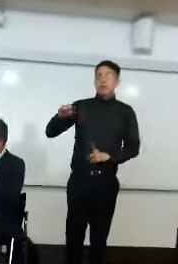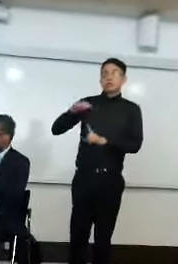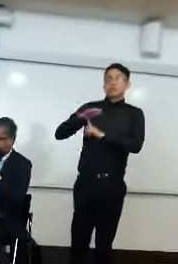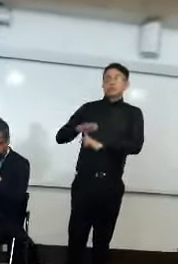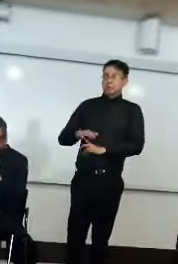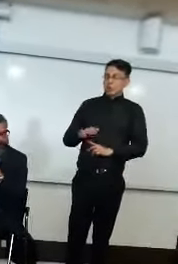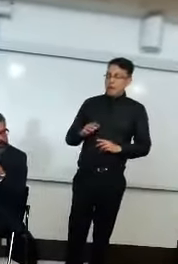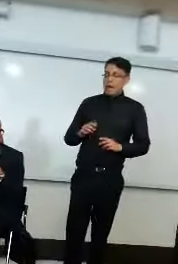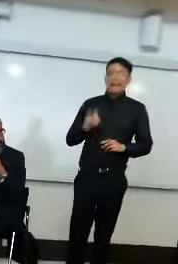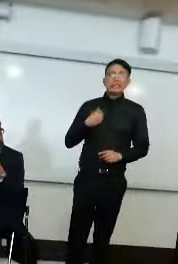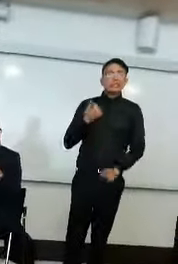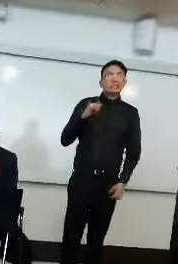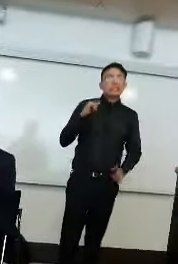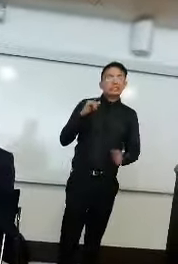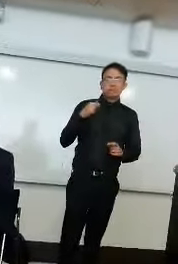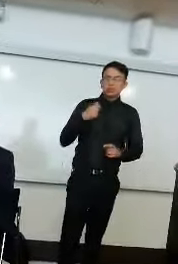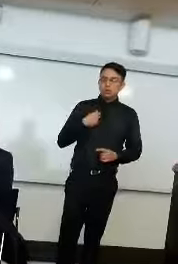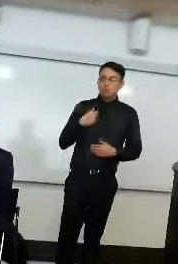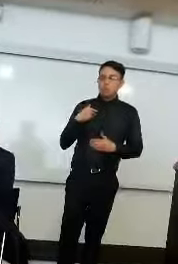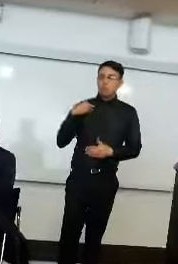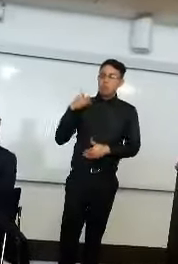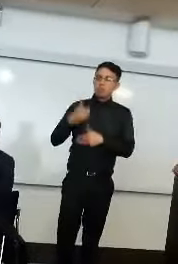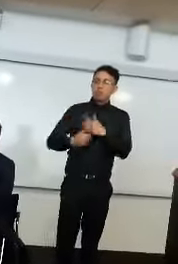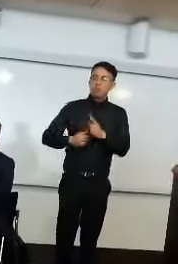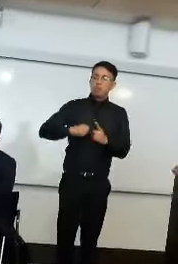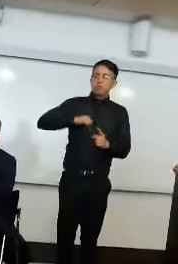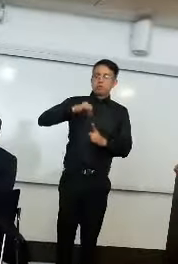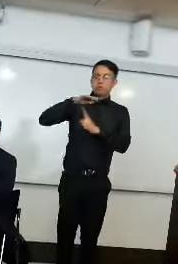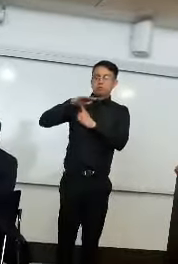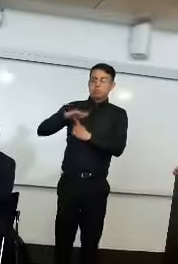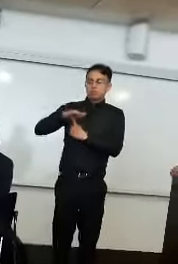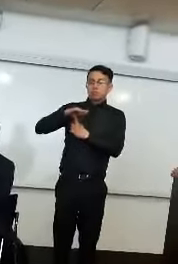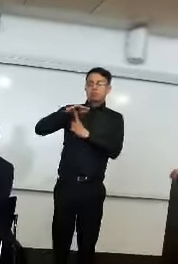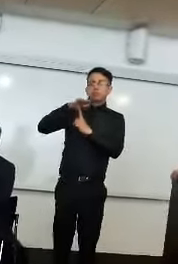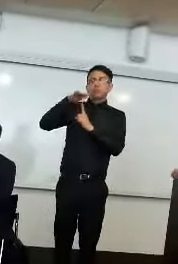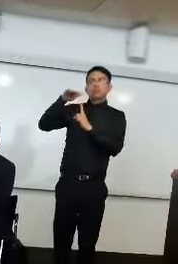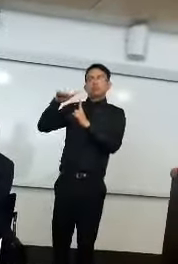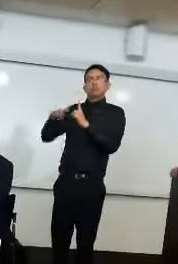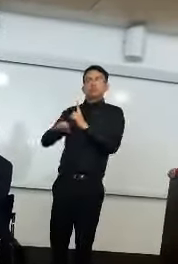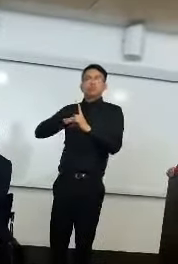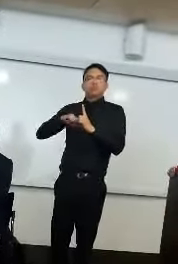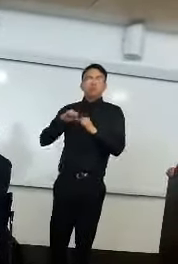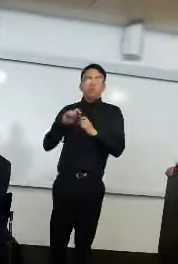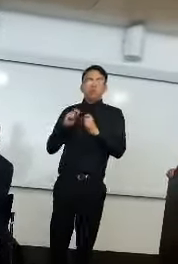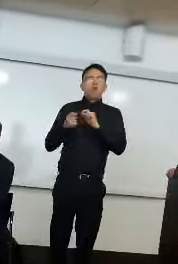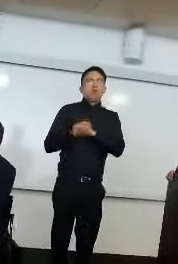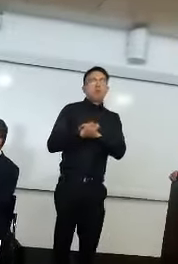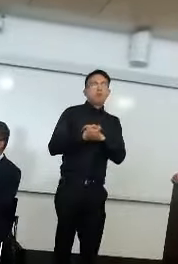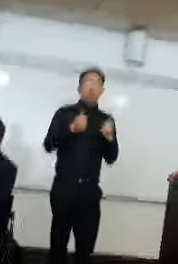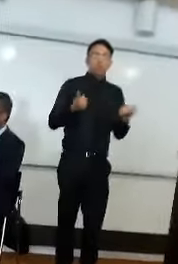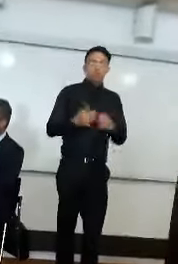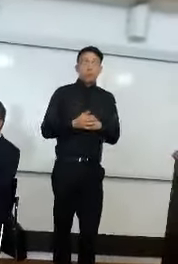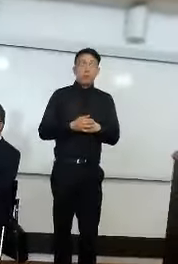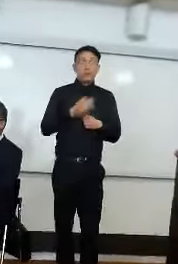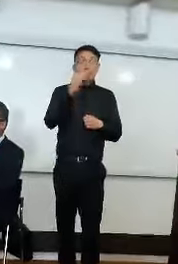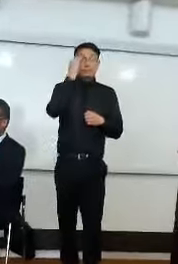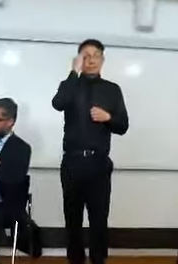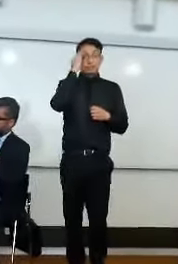No, obviamente hay unos elementos que no podemos permitir ni tolerar ningún tipo de vulneración de derechos. Pero también si